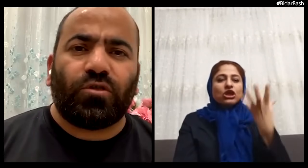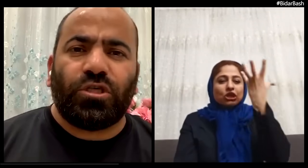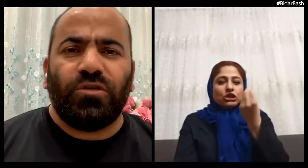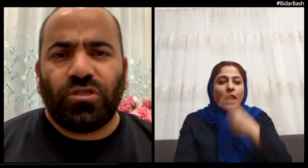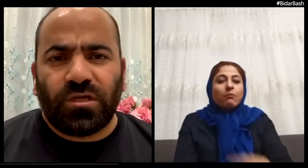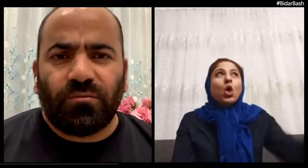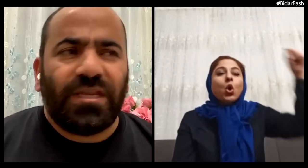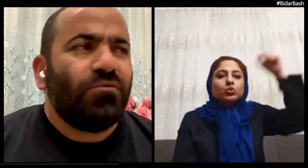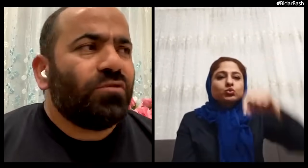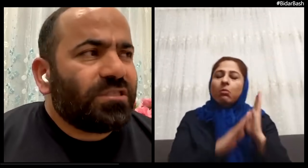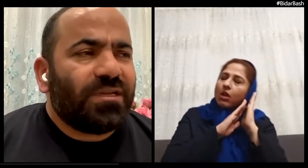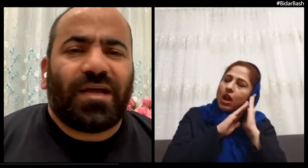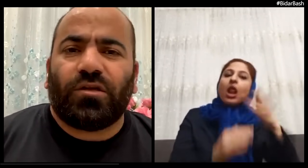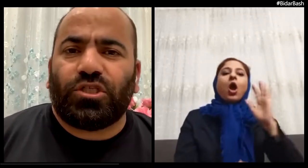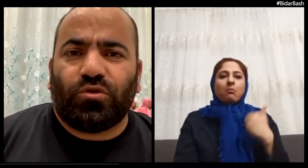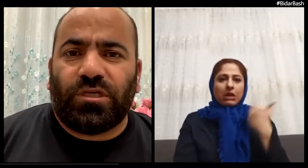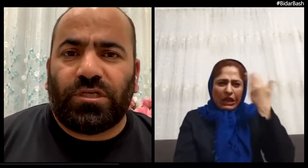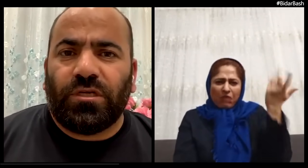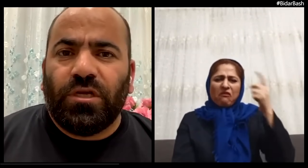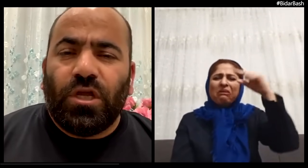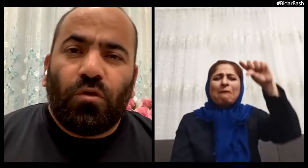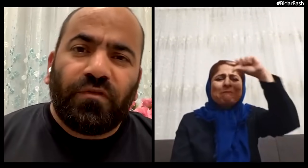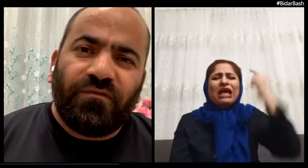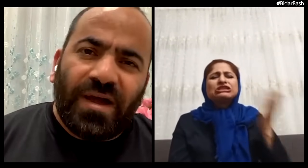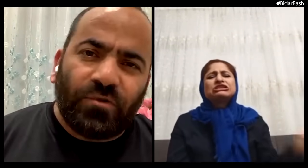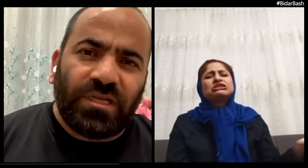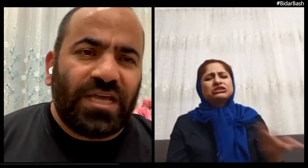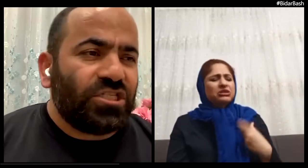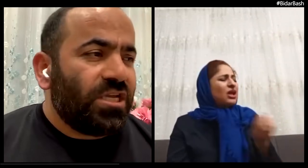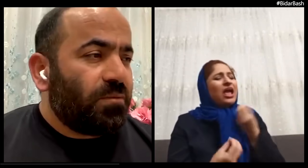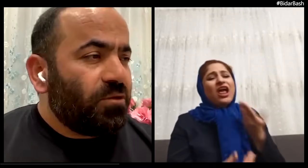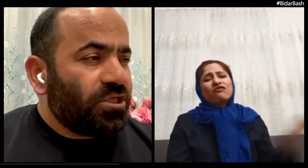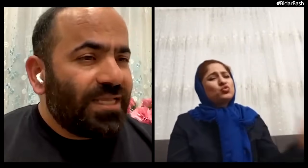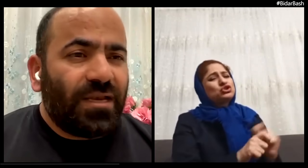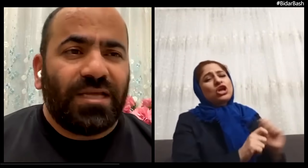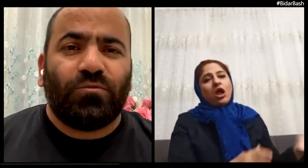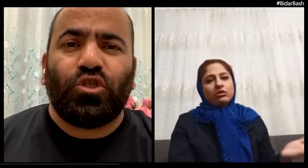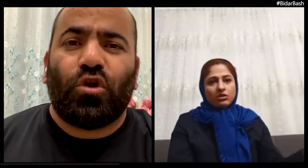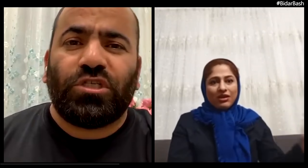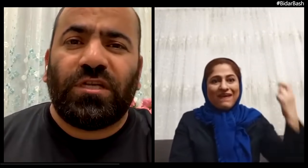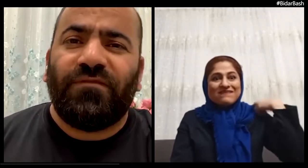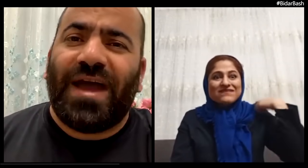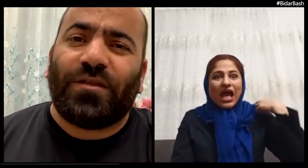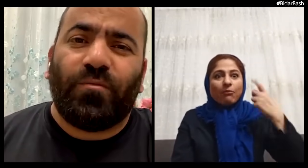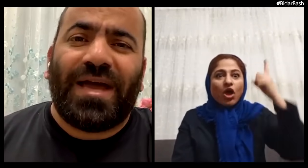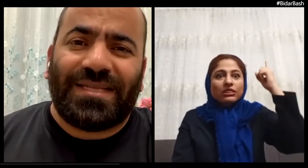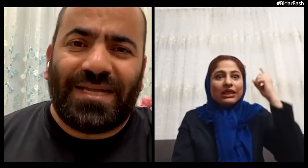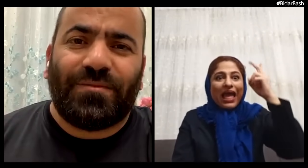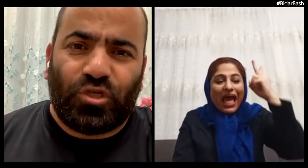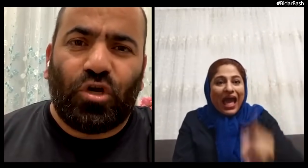خوابمون نبرد، چه میشناختیم؟ ما نمیدونستیم این اخلاقش چجوریه، که گفتیم فرمانده لشکره، ببین چقدر الان از ما شاکی، این